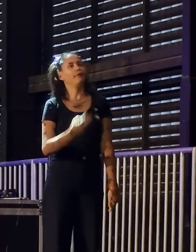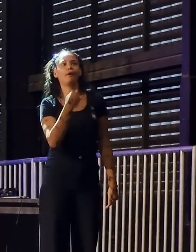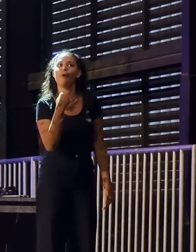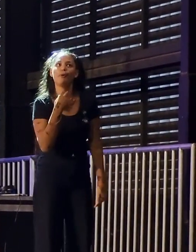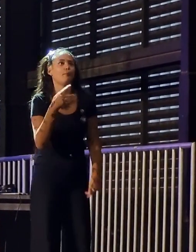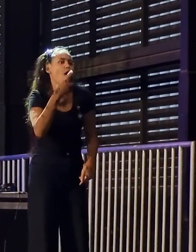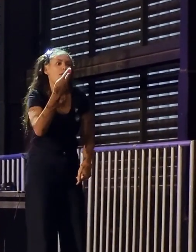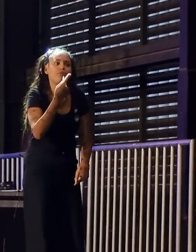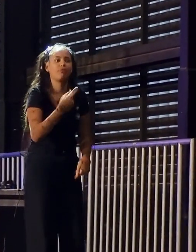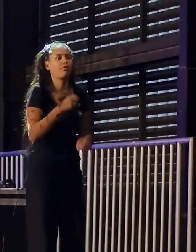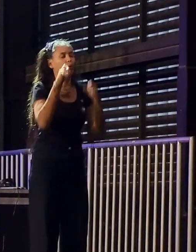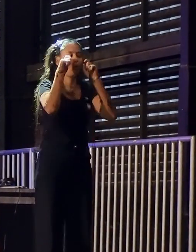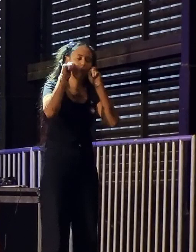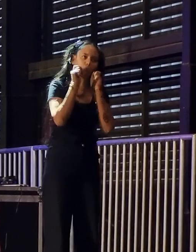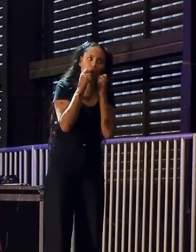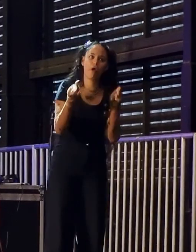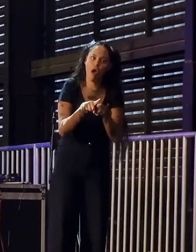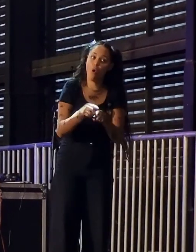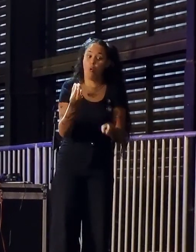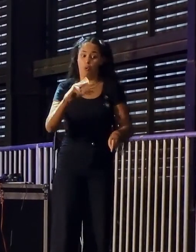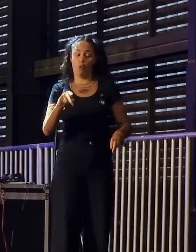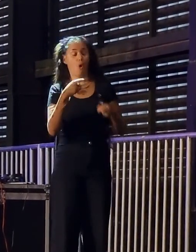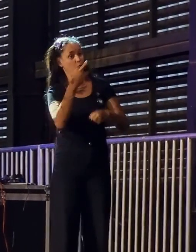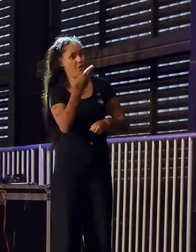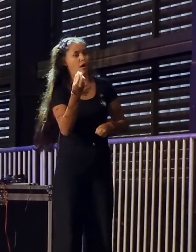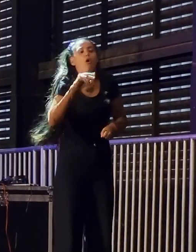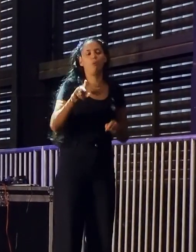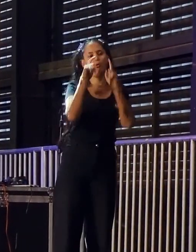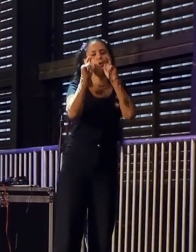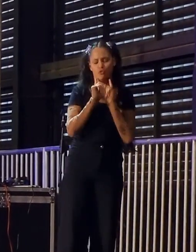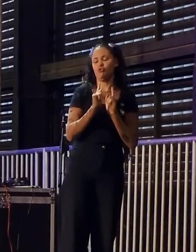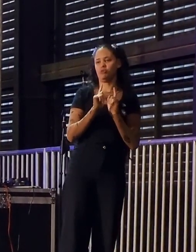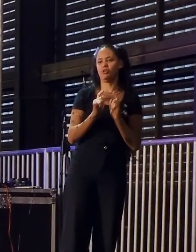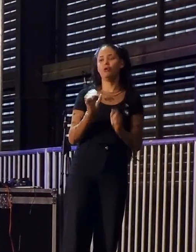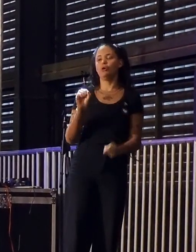e chorar ao mesmo tempo. Não fala, não chora.